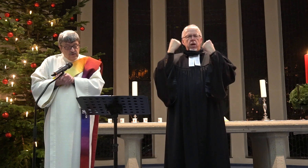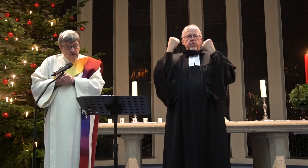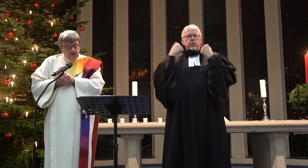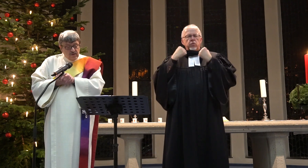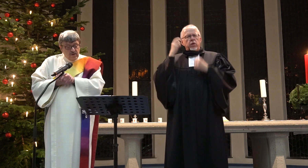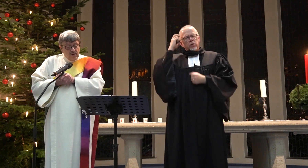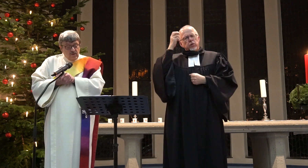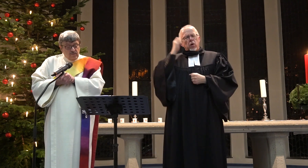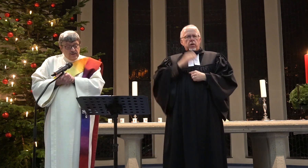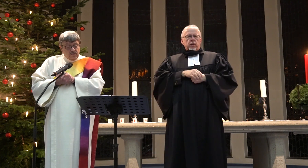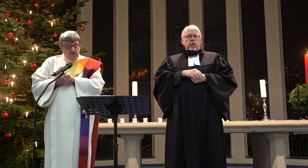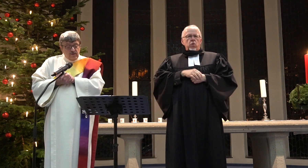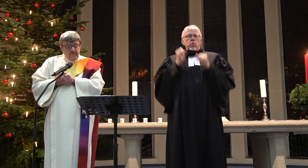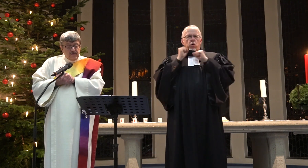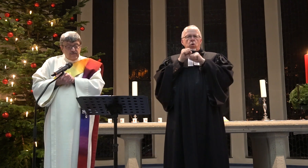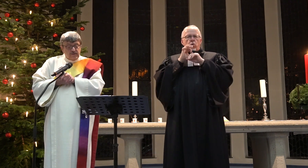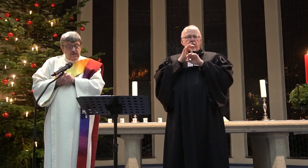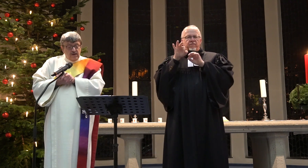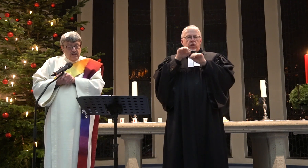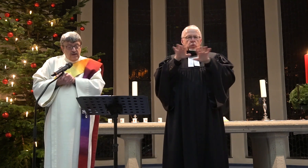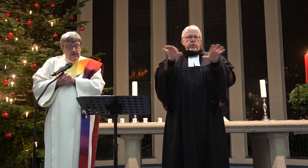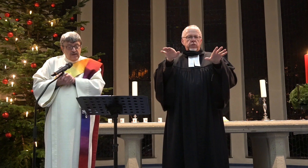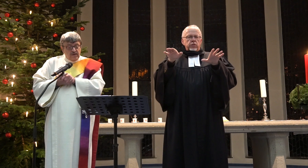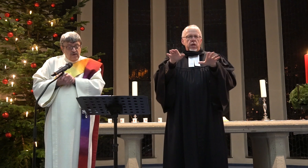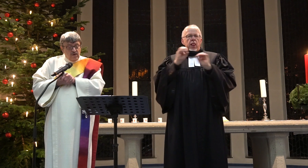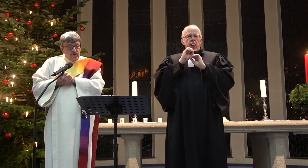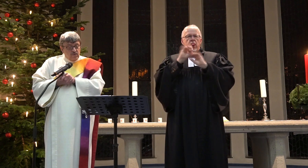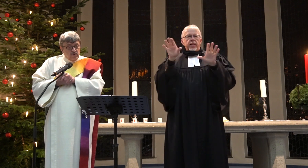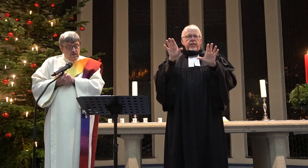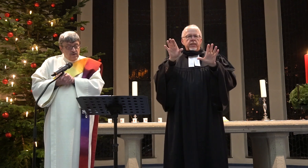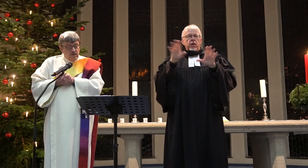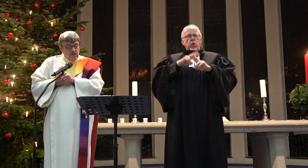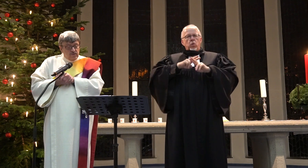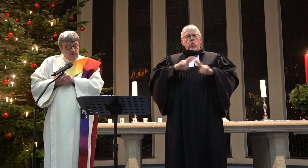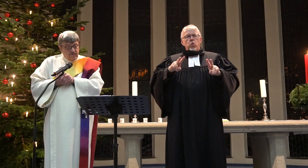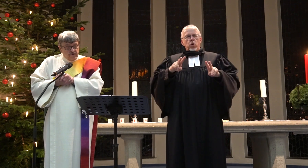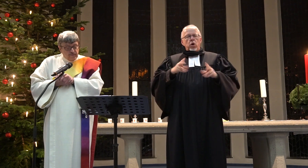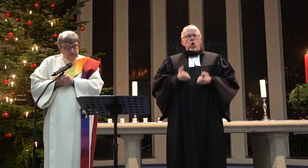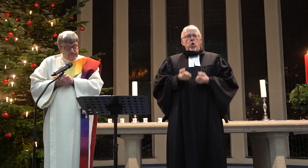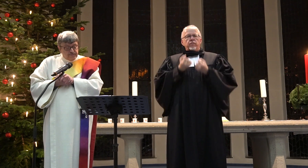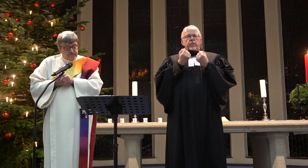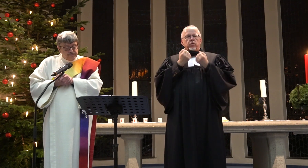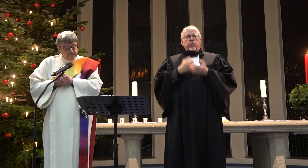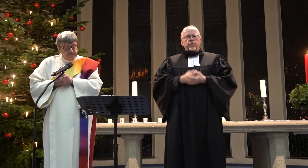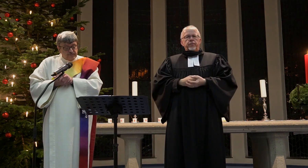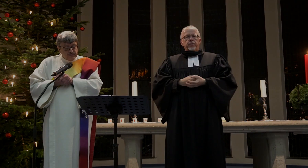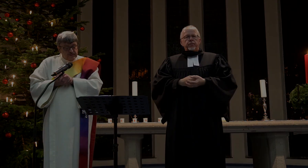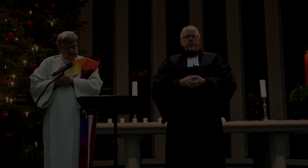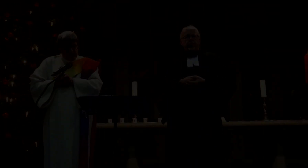und Sorge um das Coronavirus Licht, Ruhe und Hoffnung.